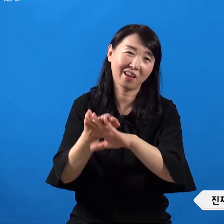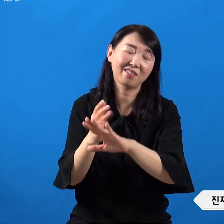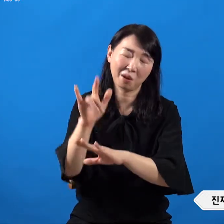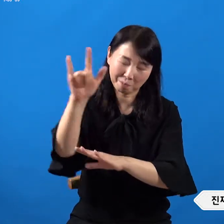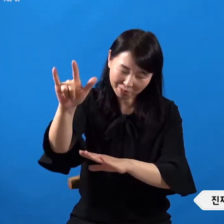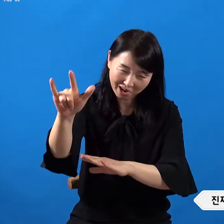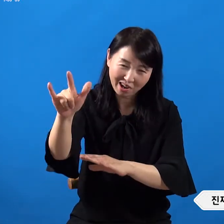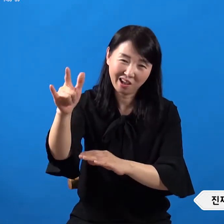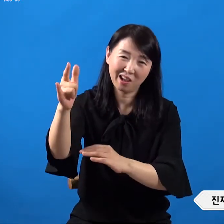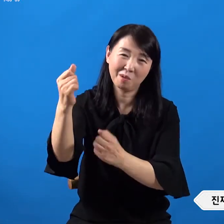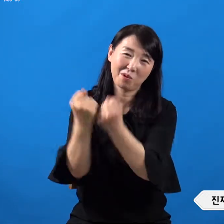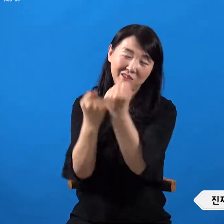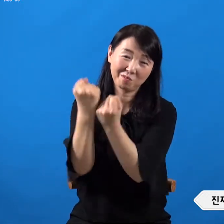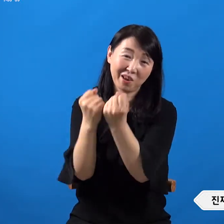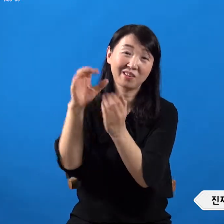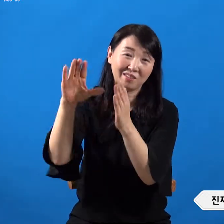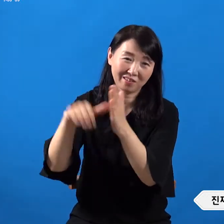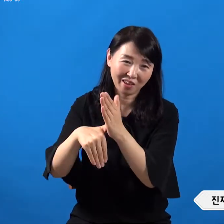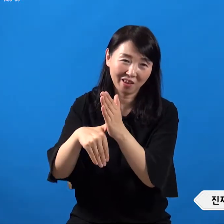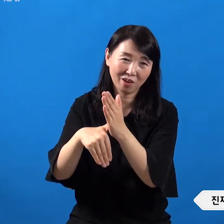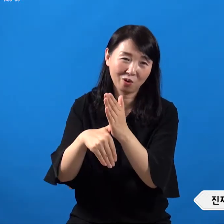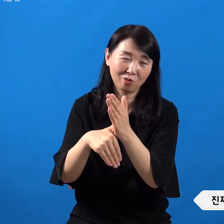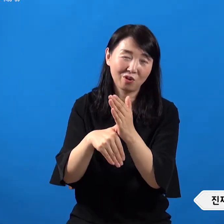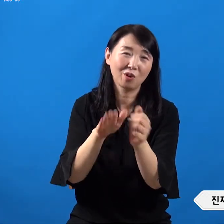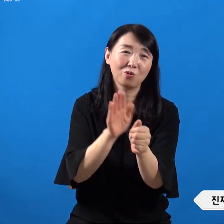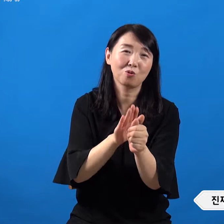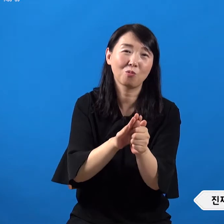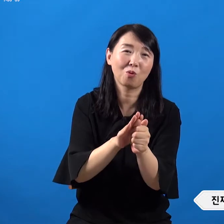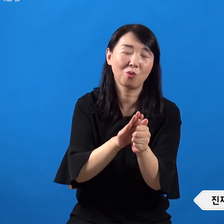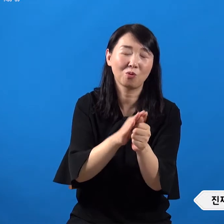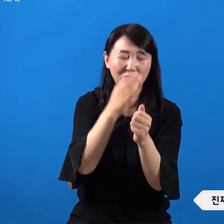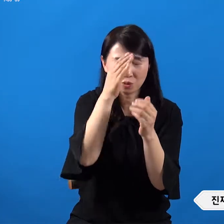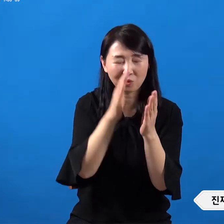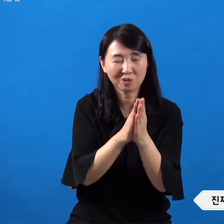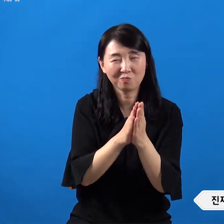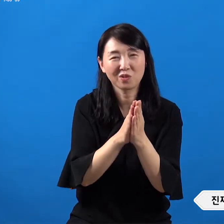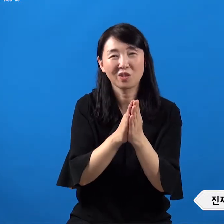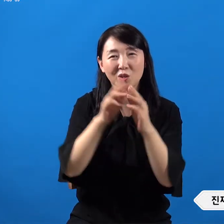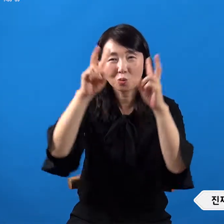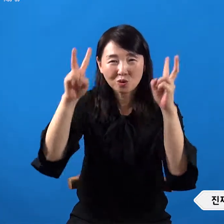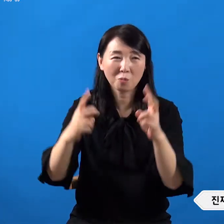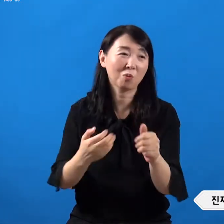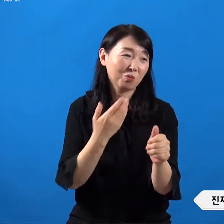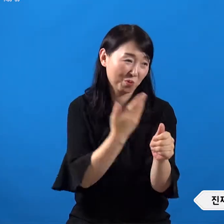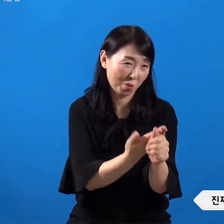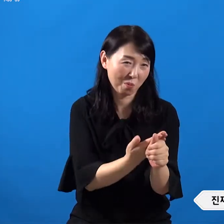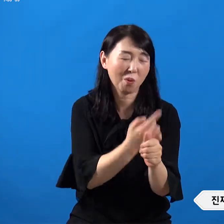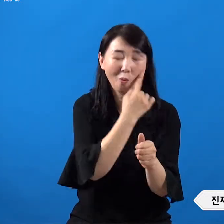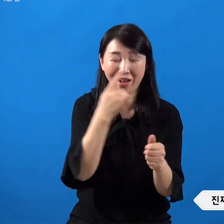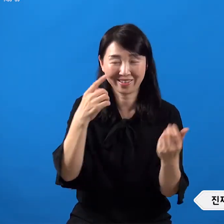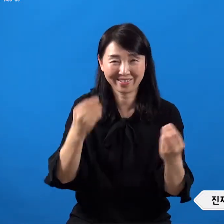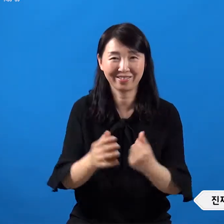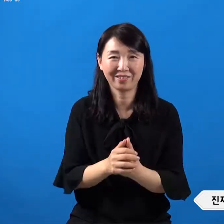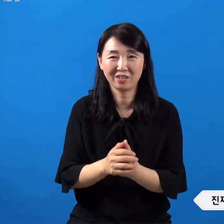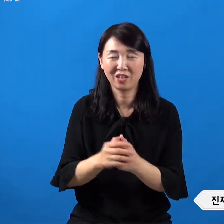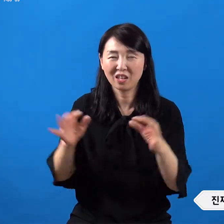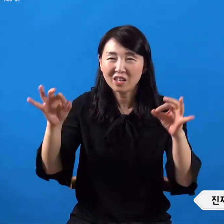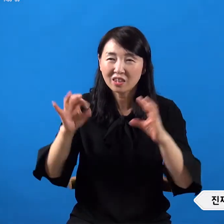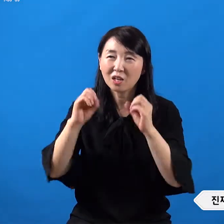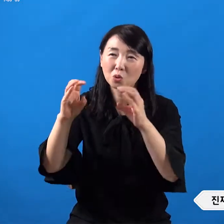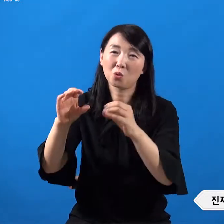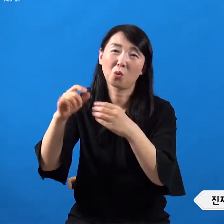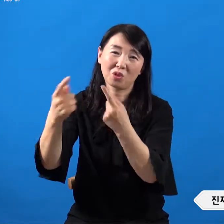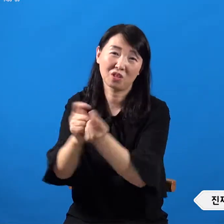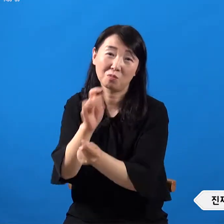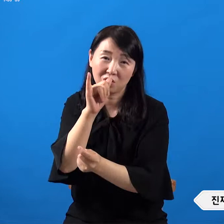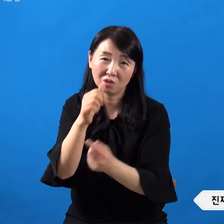항상 우리 중보기도팀에게 기도 제목에 갔는가를 확인합니다. 단기 선교에 많은 사역들이 있었습니다.